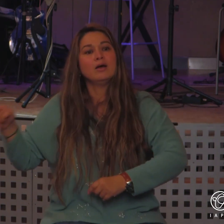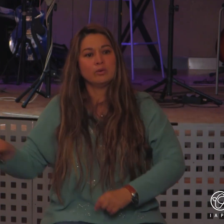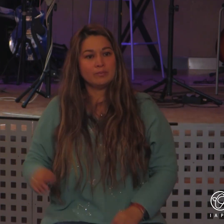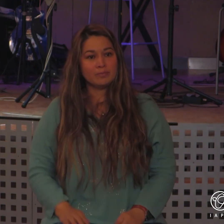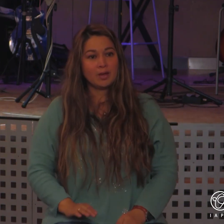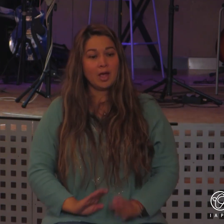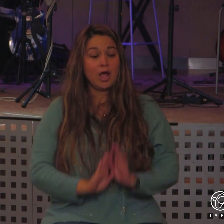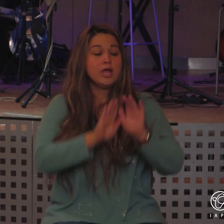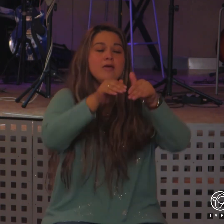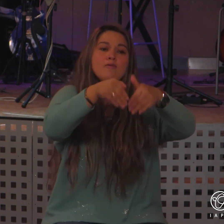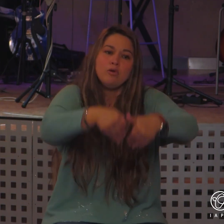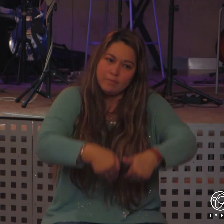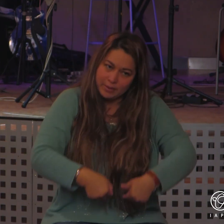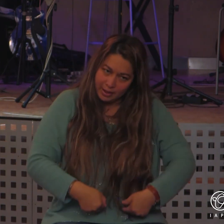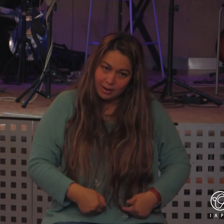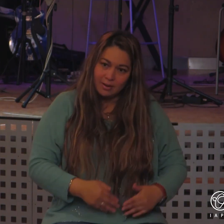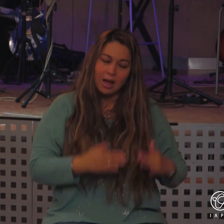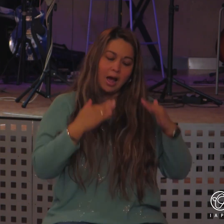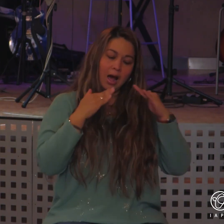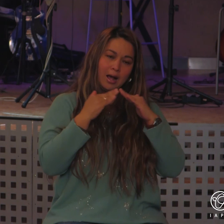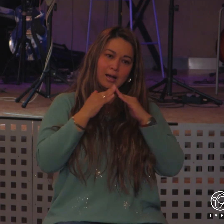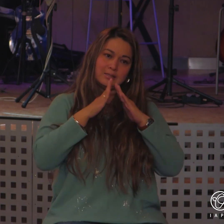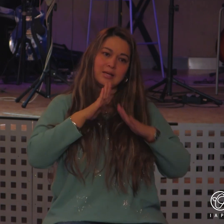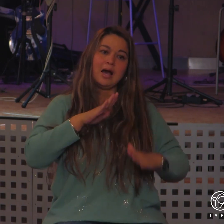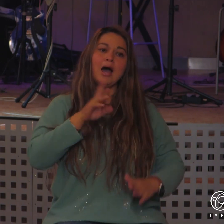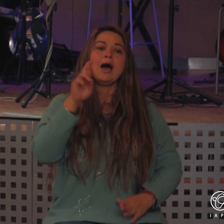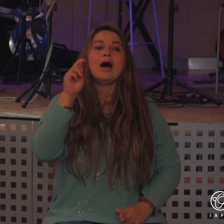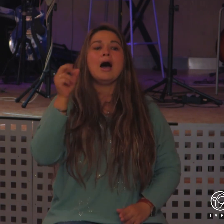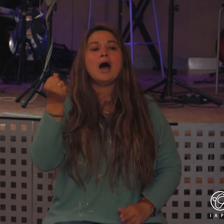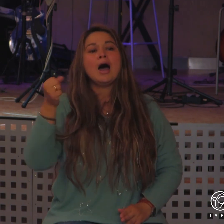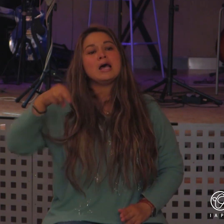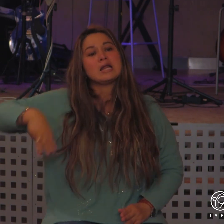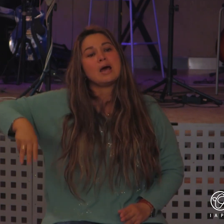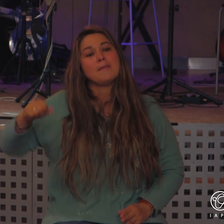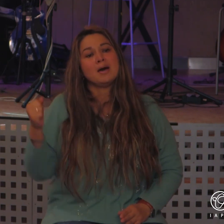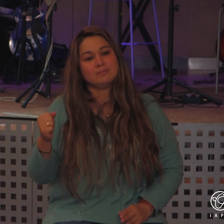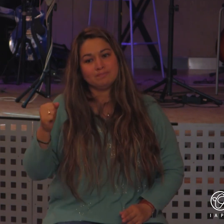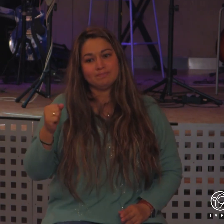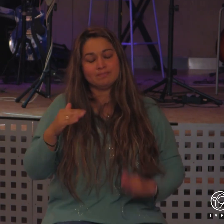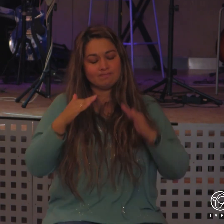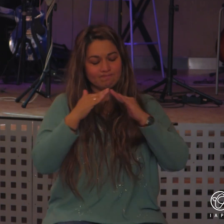ahí estaba su casa. ¿Sabes qué es Ramá? Un lugar alto.